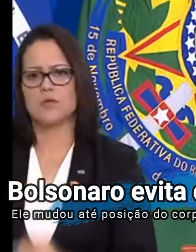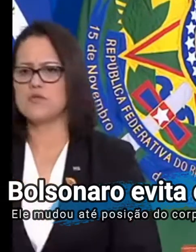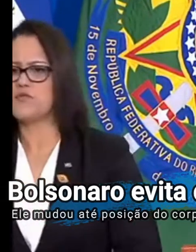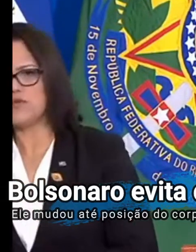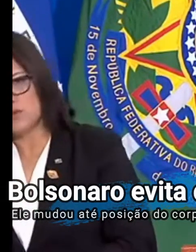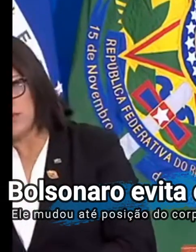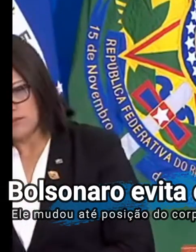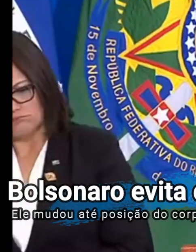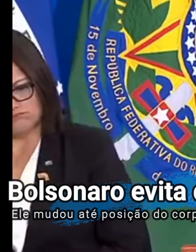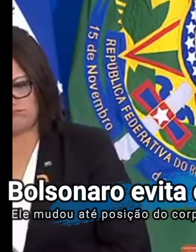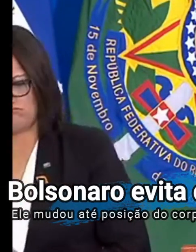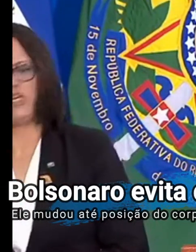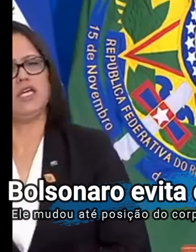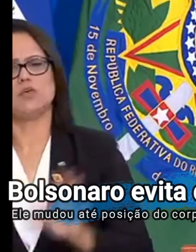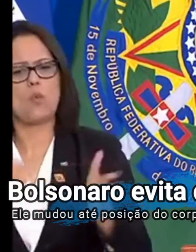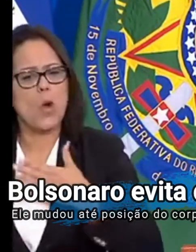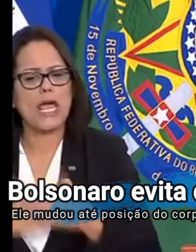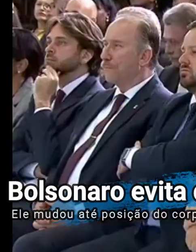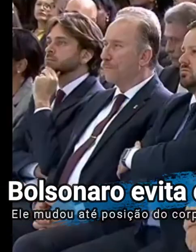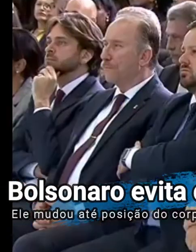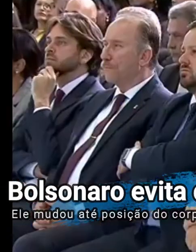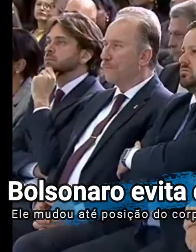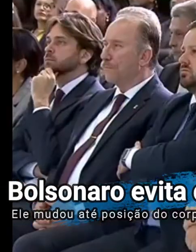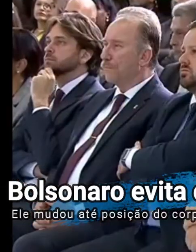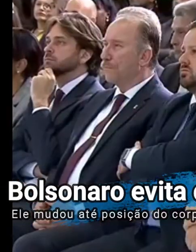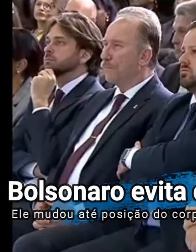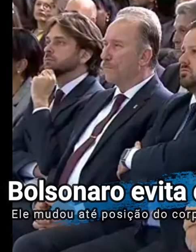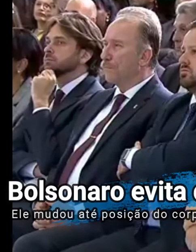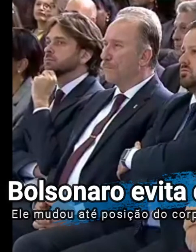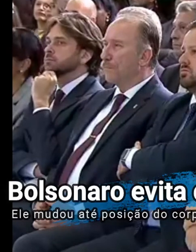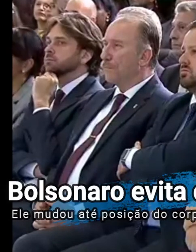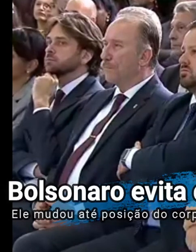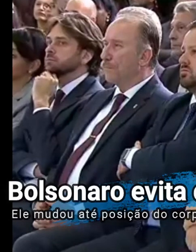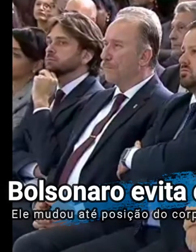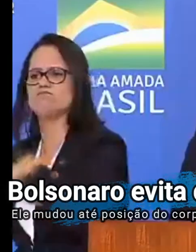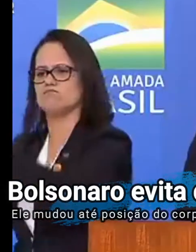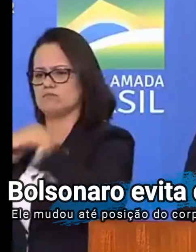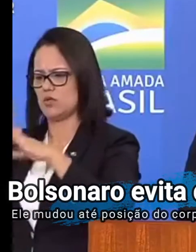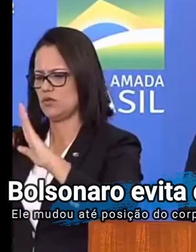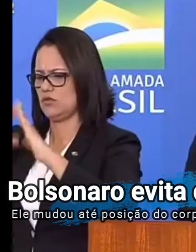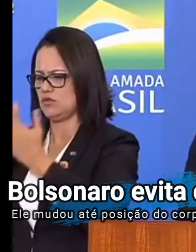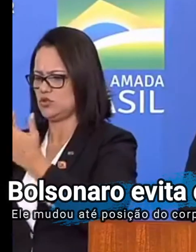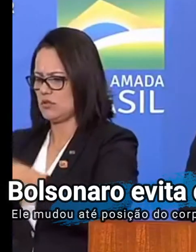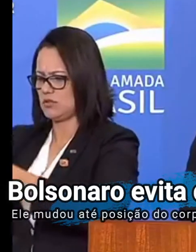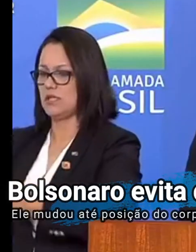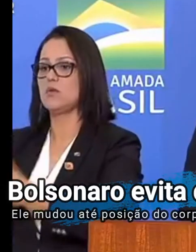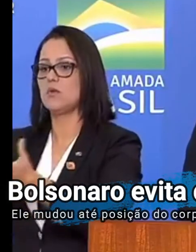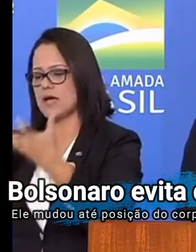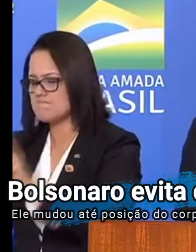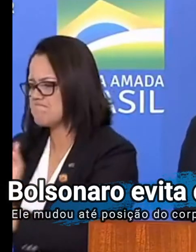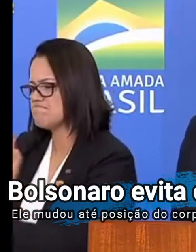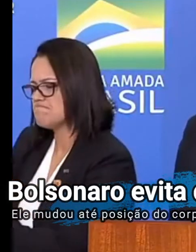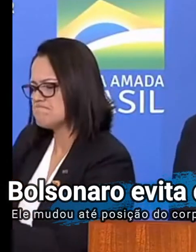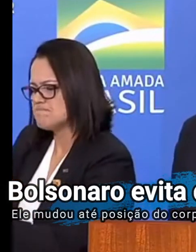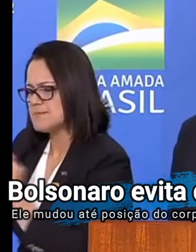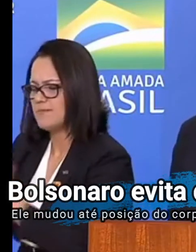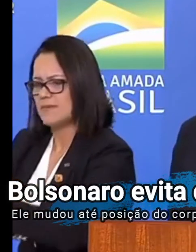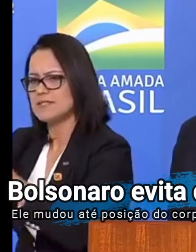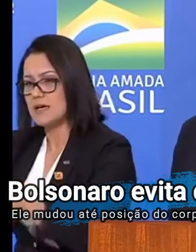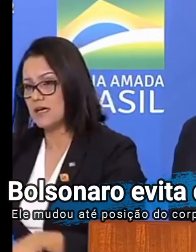não é isso é pra todo mundo não quero me integrar a botar na cabeça toda essa garotada a